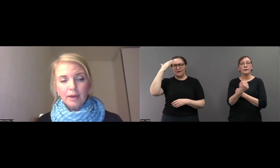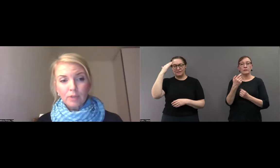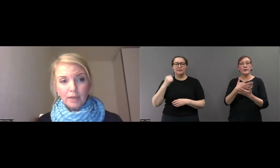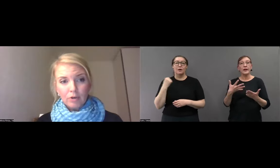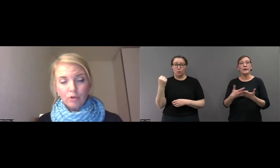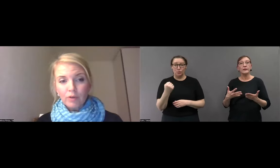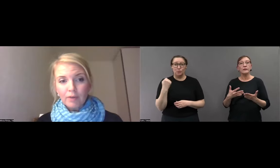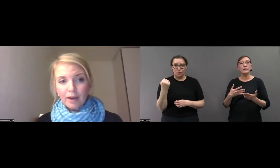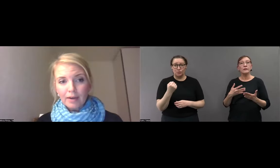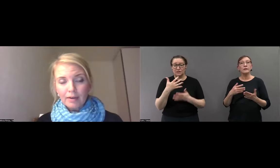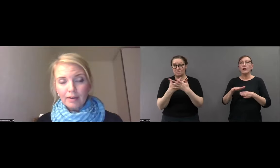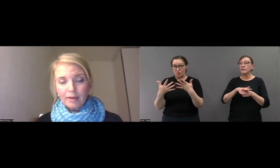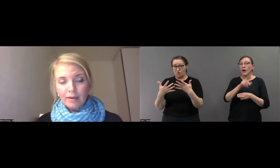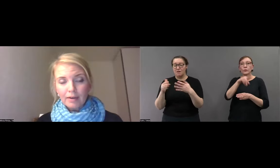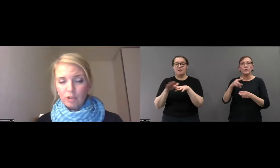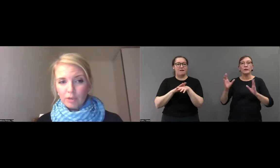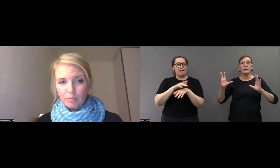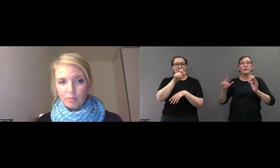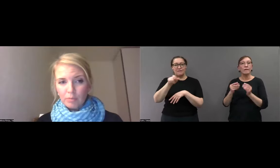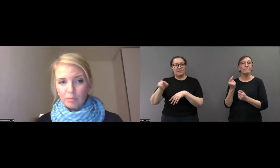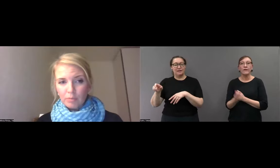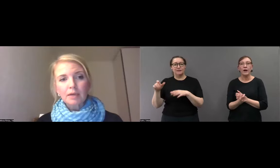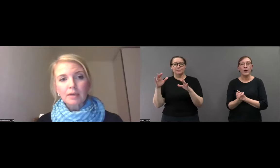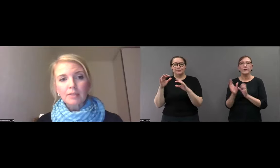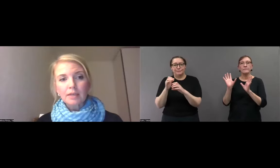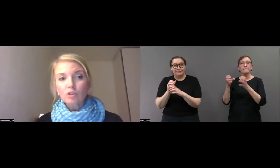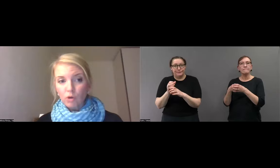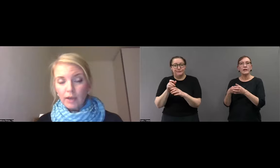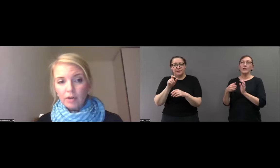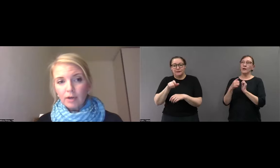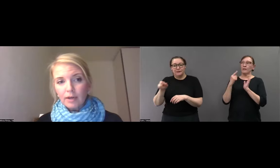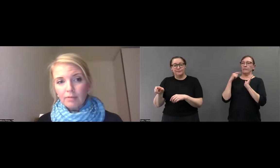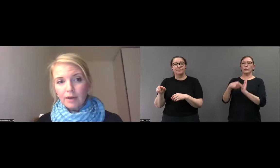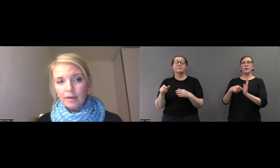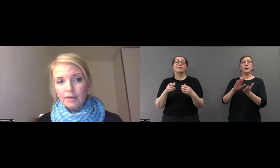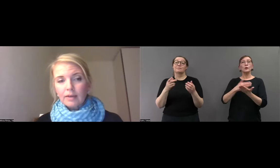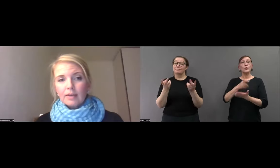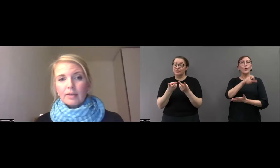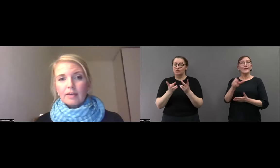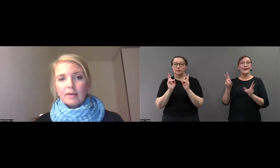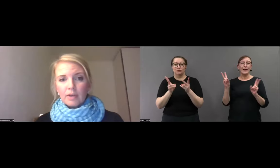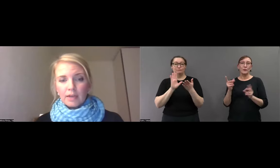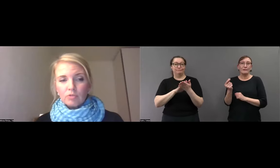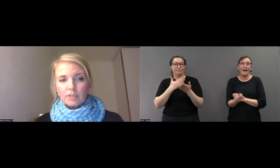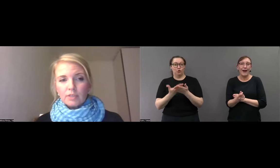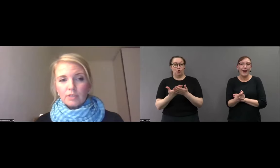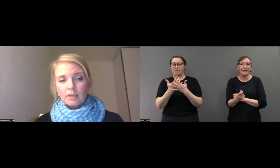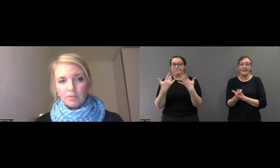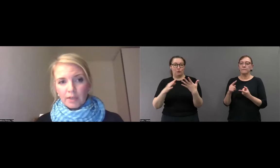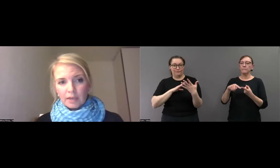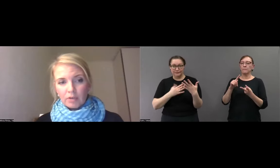ja käyttäjiä on hyvin vähän, mikä tarkoittaa myös, että esimerkiksi tulkkeja on aika vähän. Ja